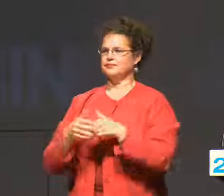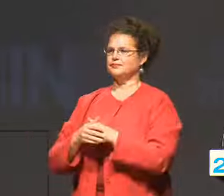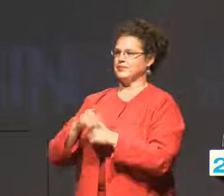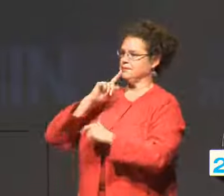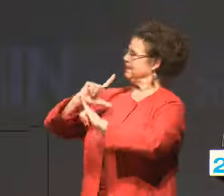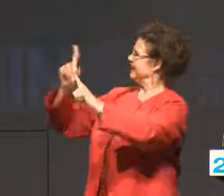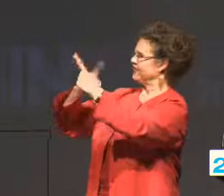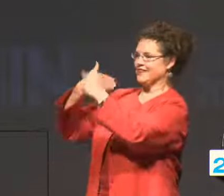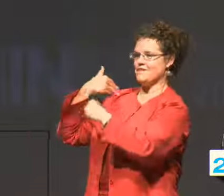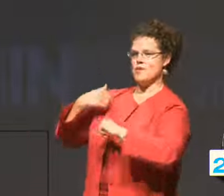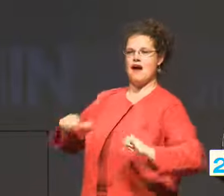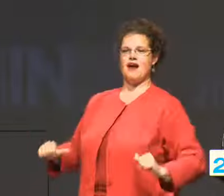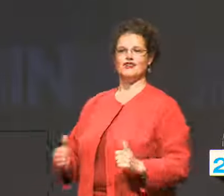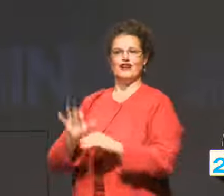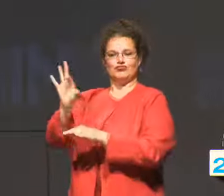Ja,